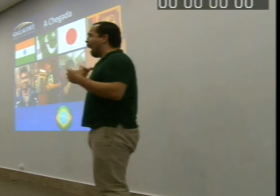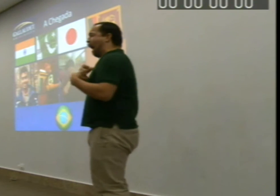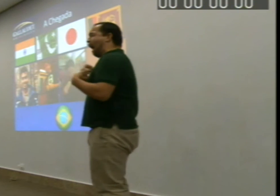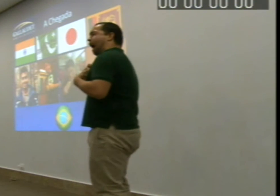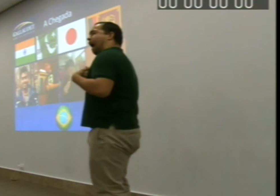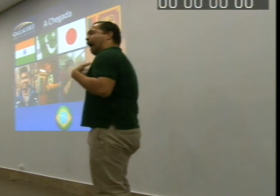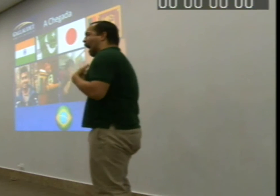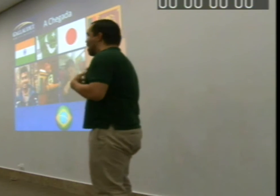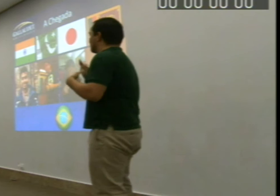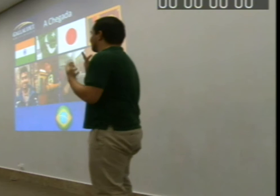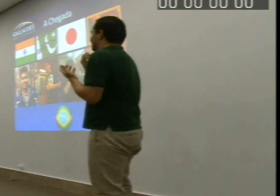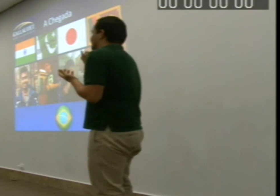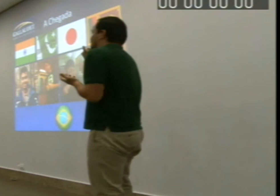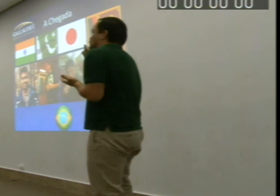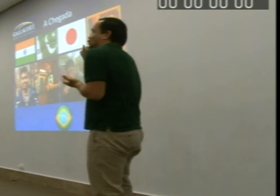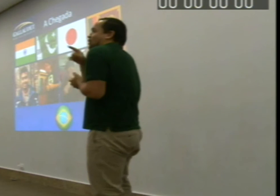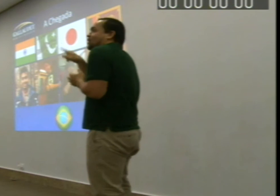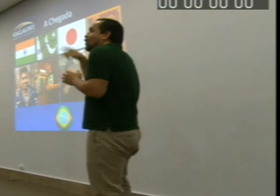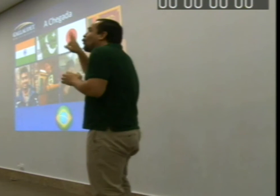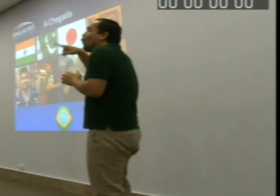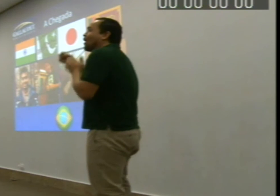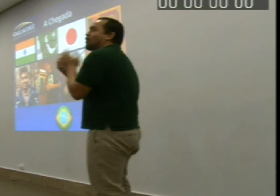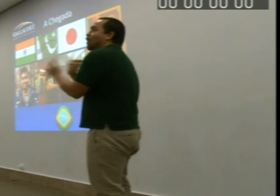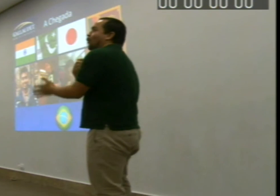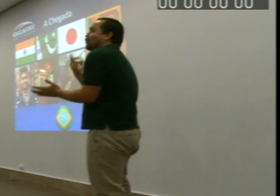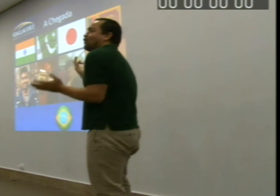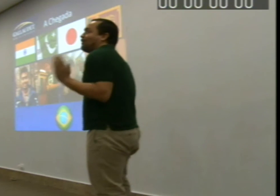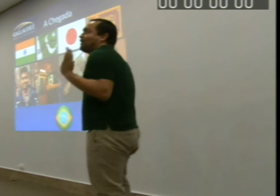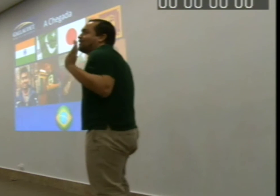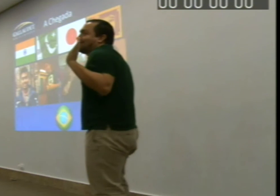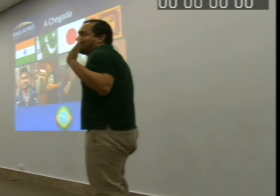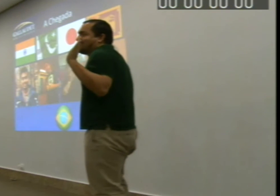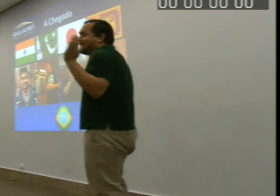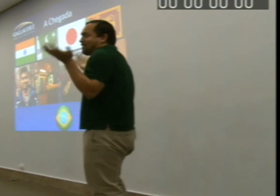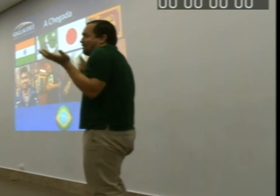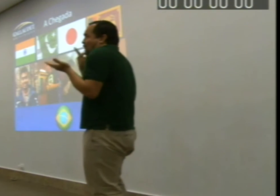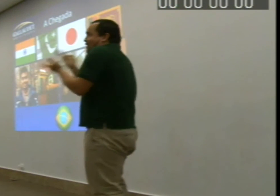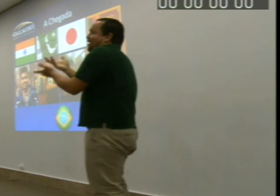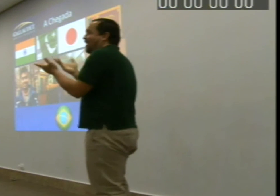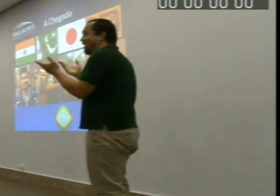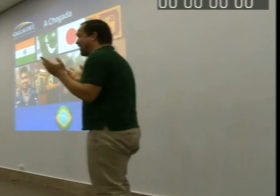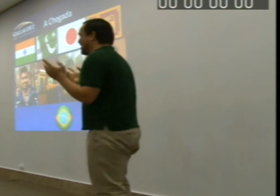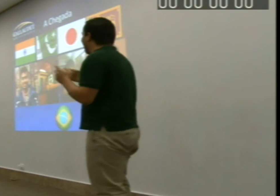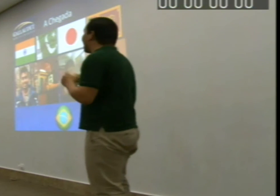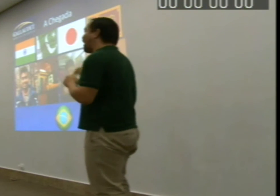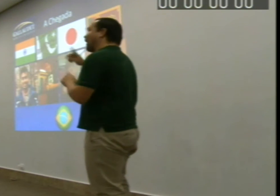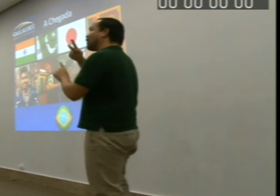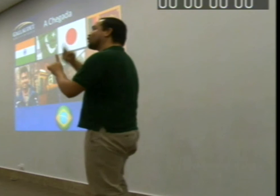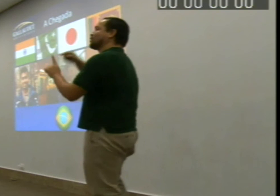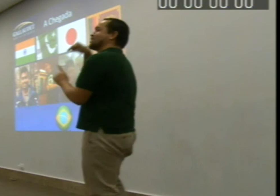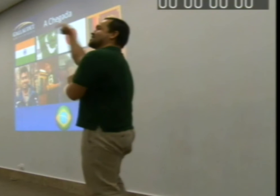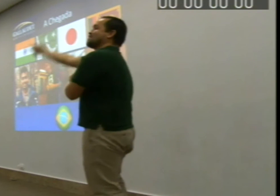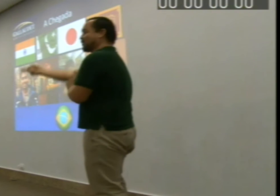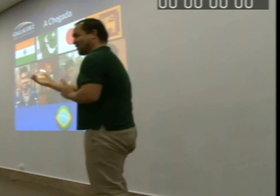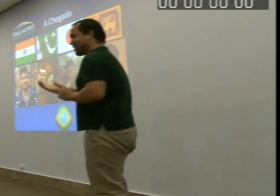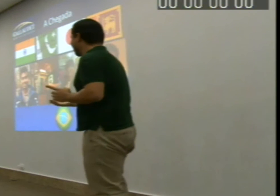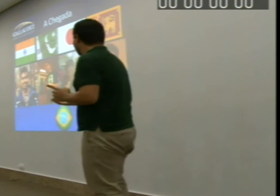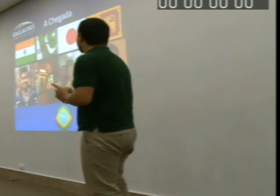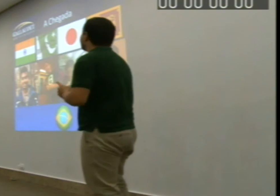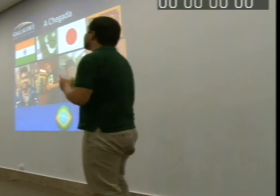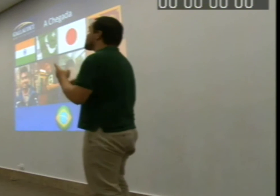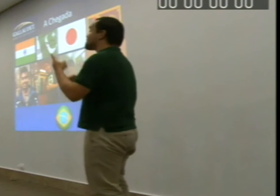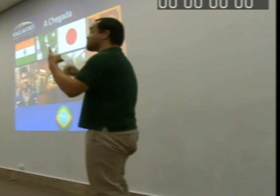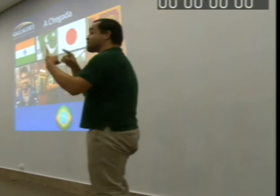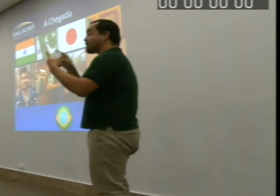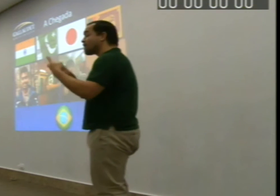disfarçou que era surdo né desculpa nunca me perguntaram então não respondi eu vou falar por quê né então